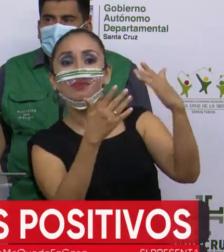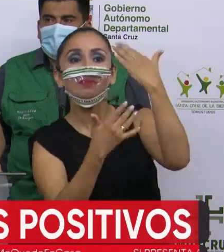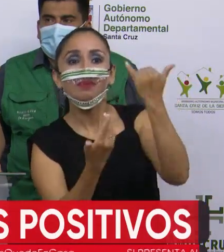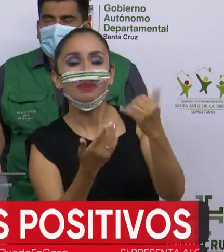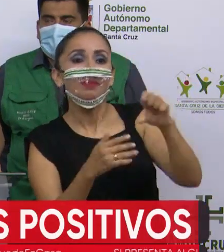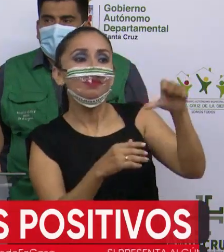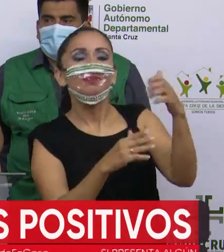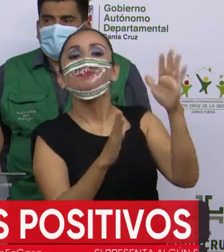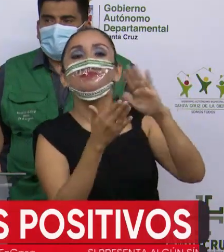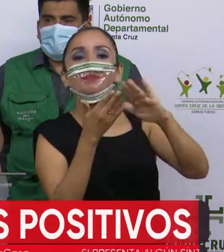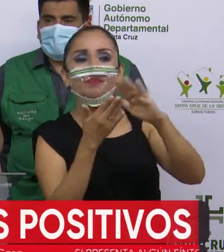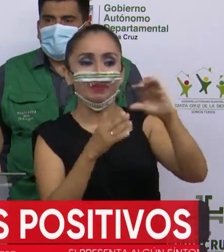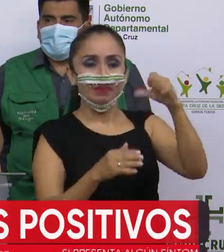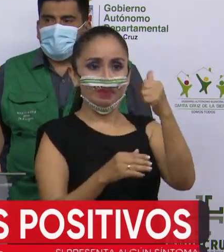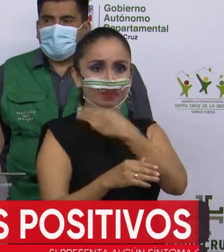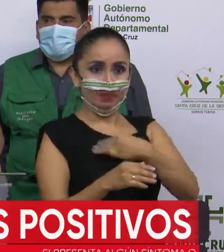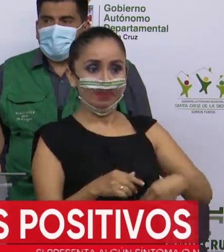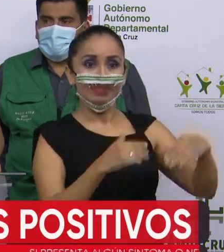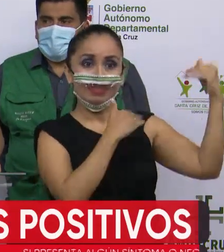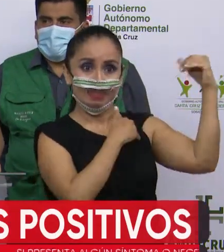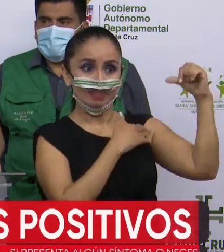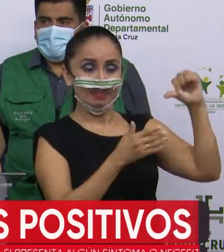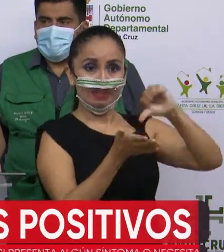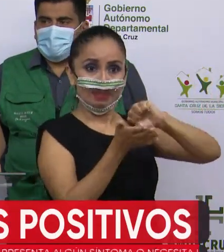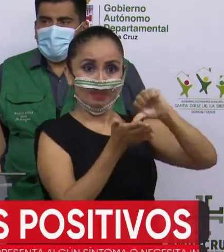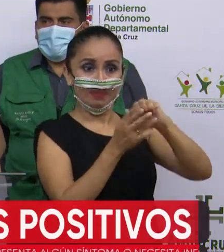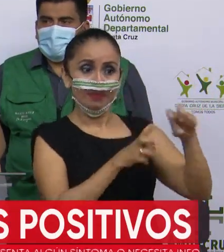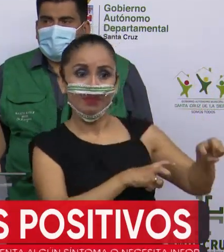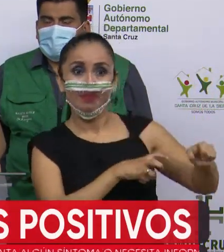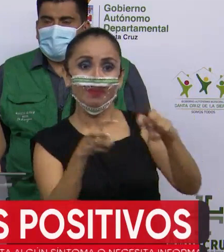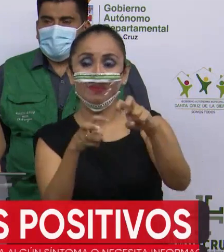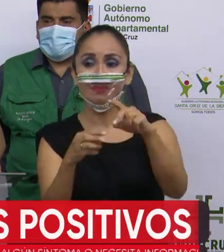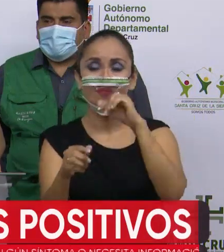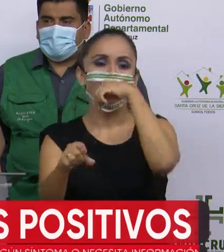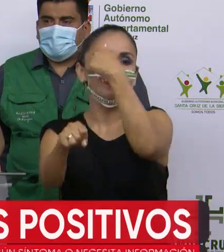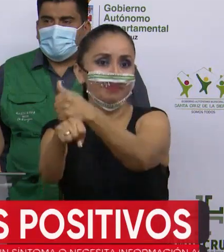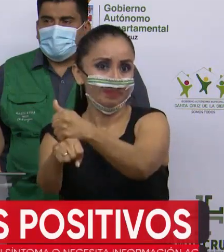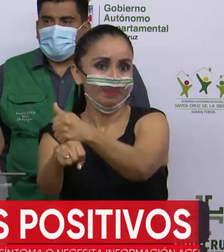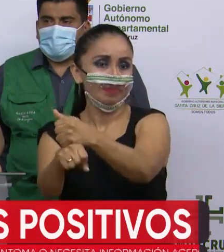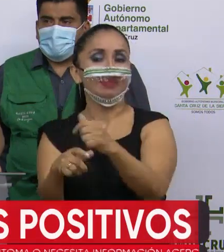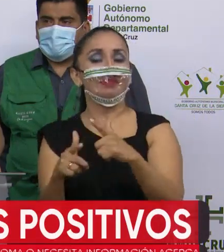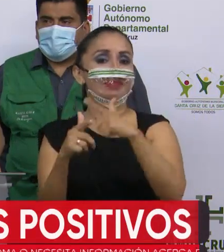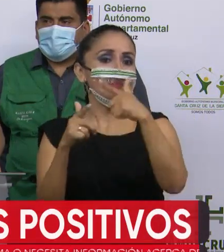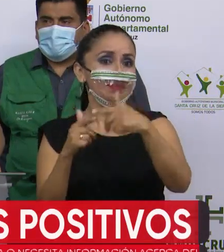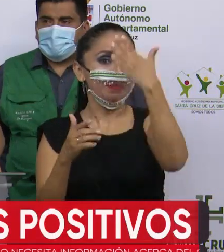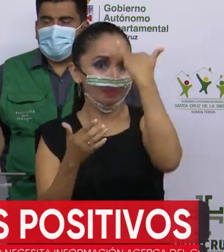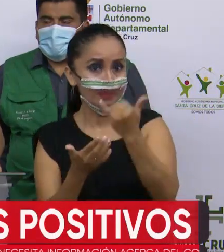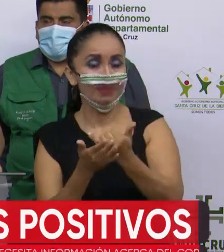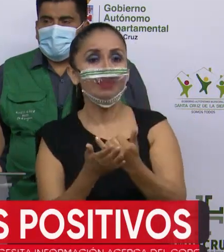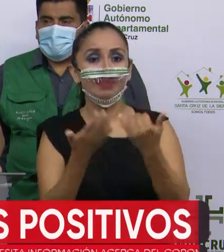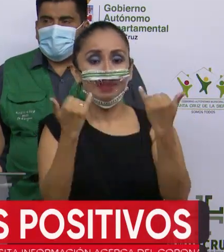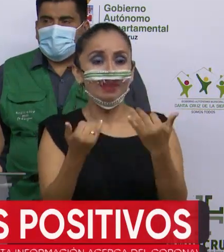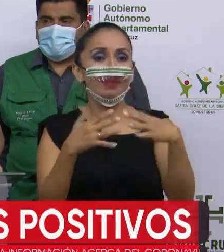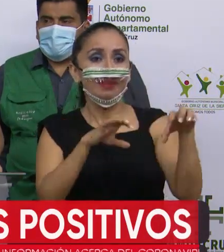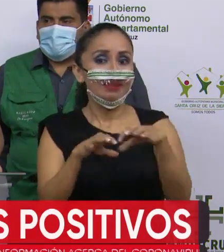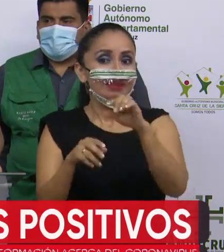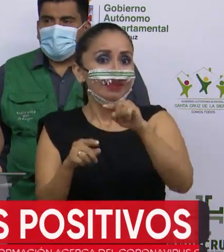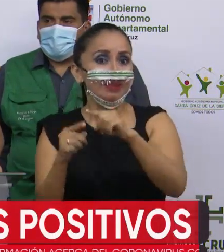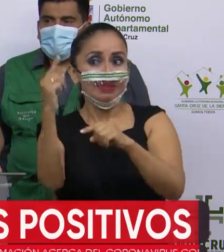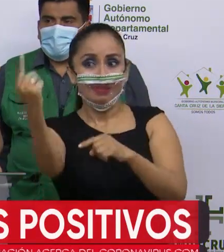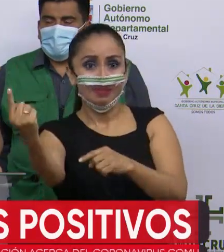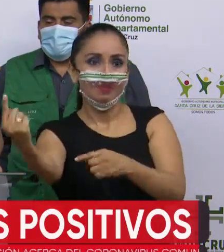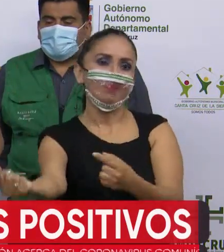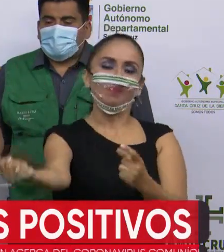importado porque viene de otro municipio, viene de Santa Cruz de la Sierra y ha asistido el paciente a Postrer Valle y está siendo referido igualmente de